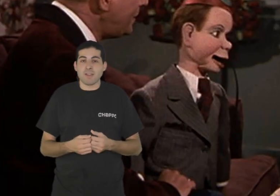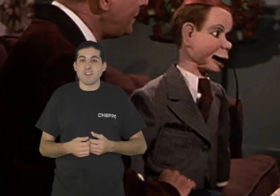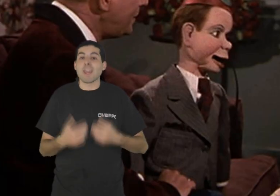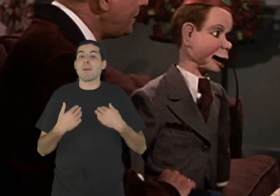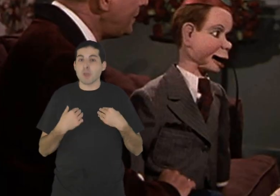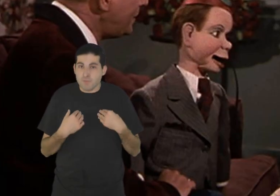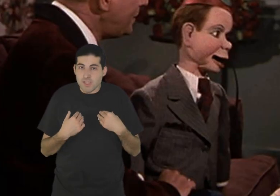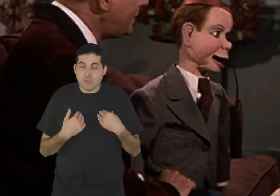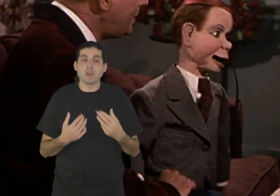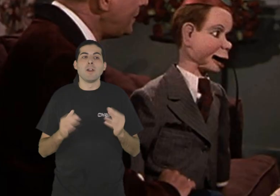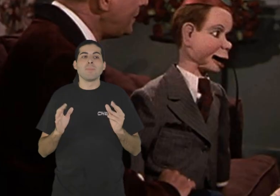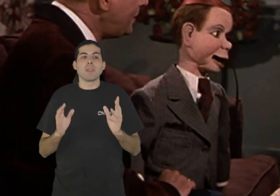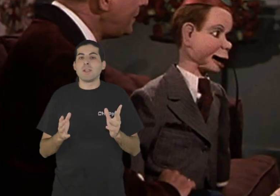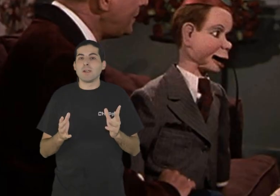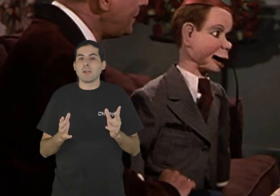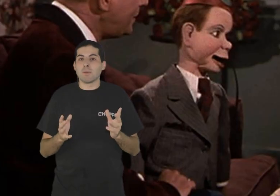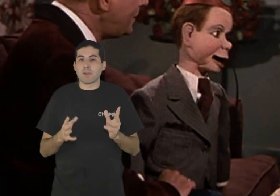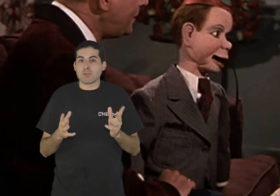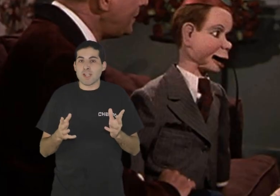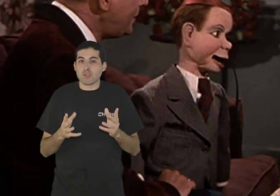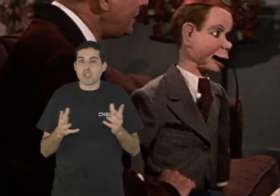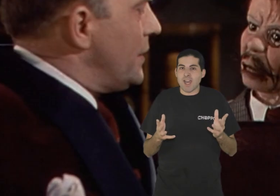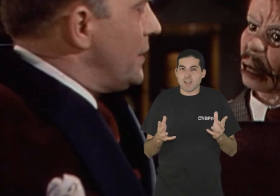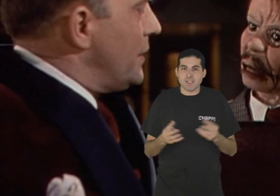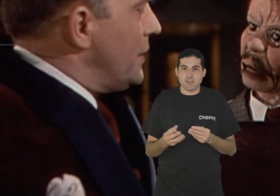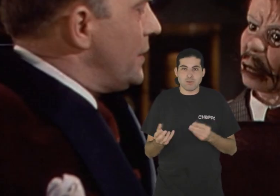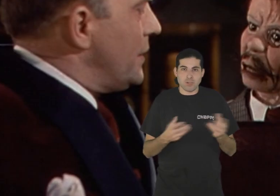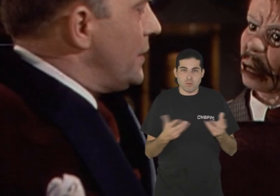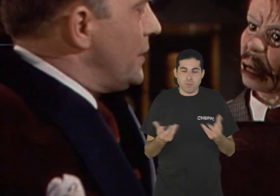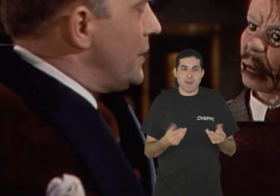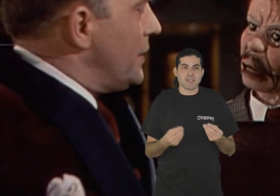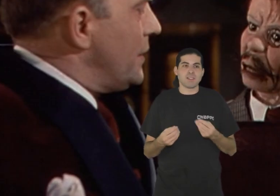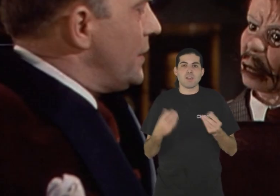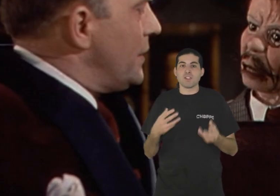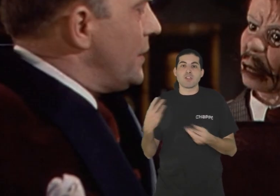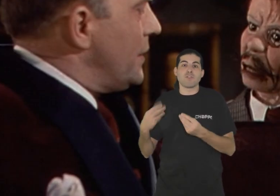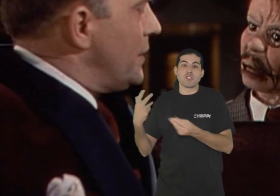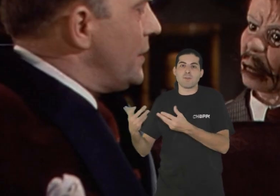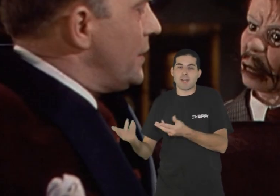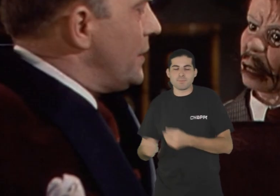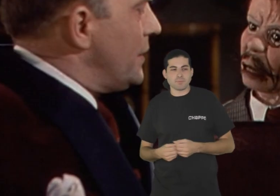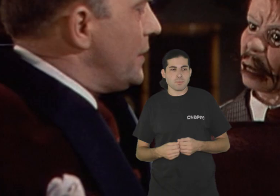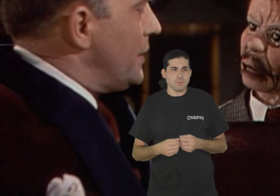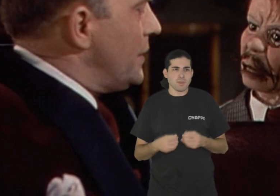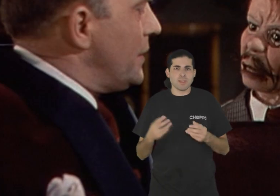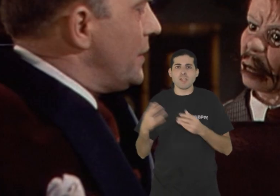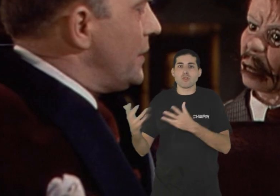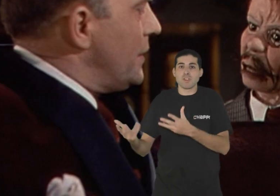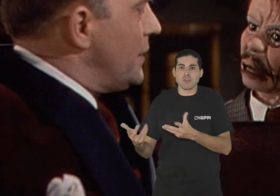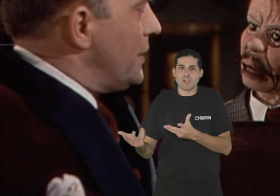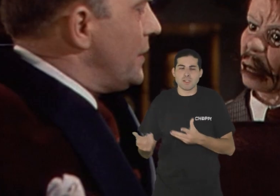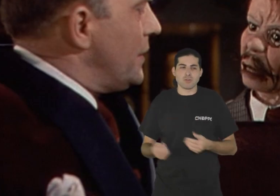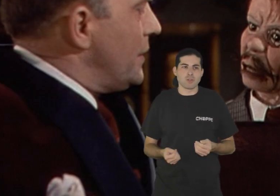parti, ma alla fine, a mio avviso, il personaggio di Charlie, uno dei suoi due pupazzi, che ogni tanto faceva